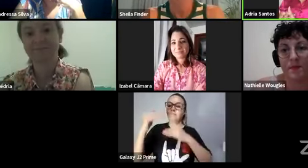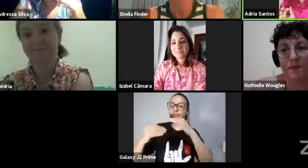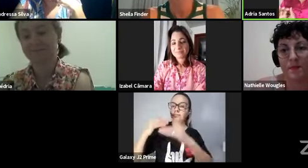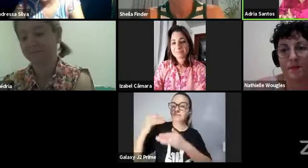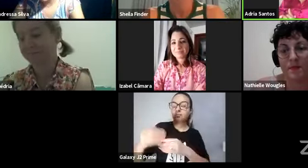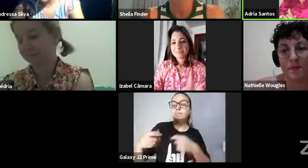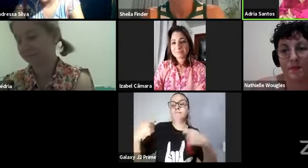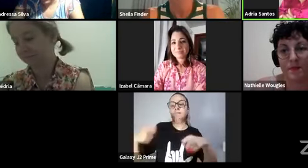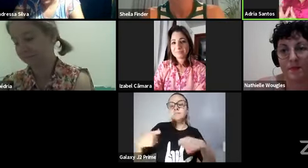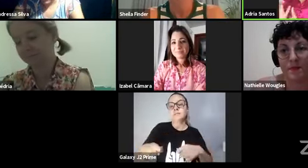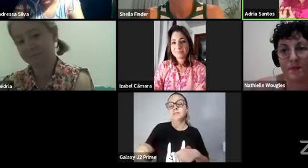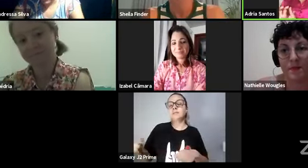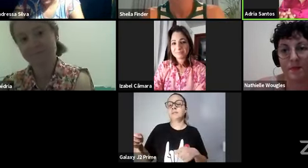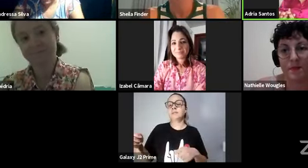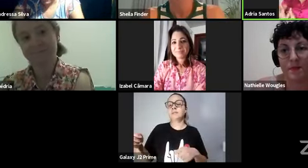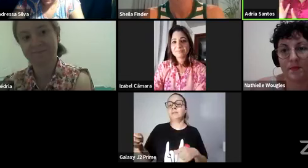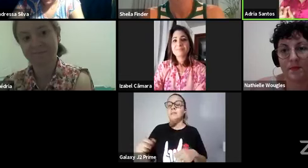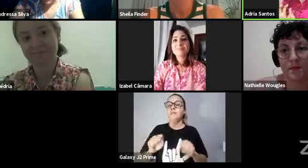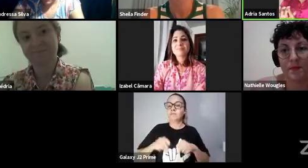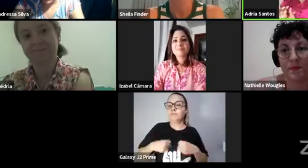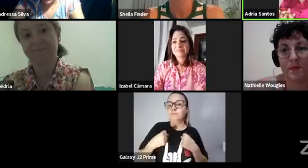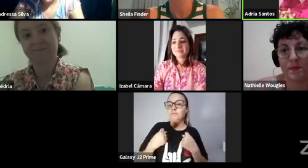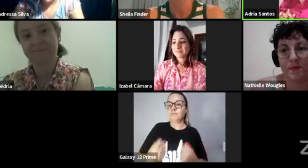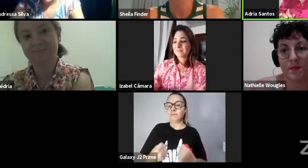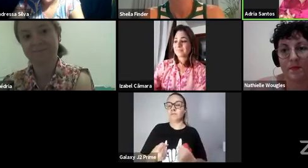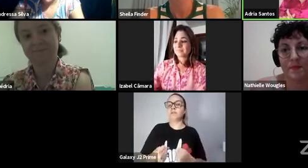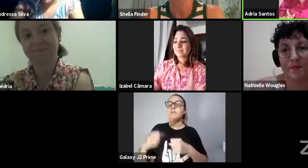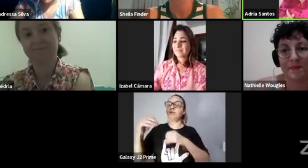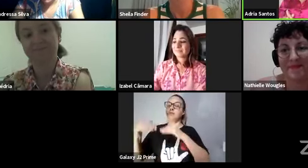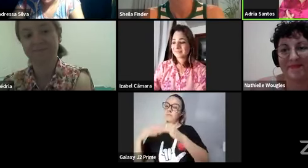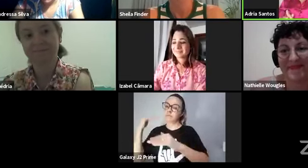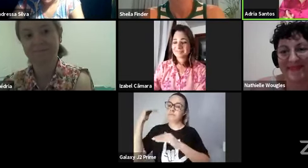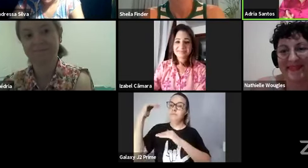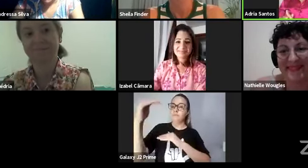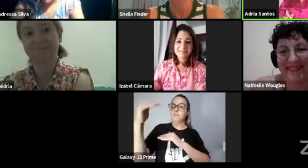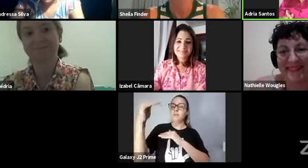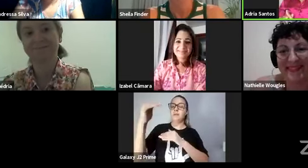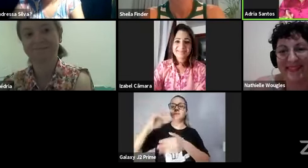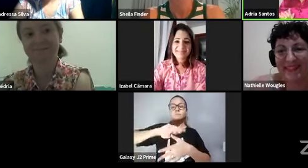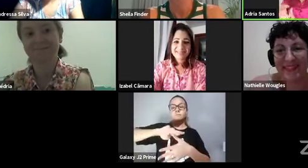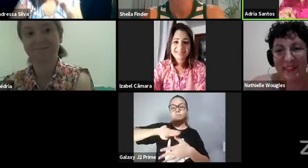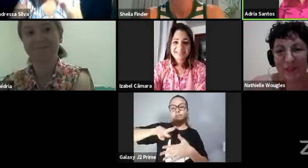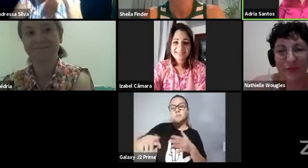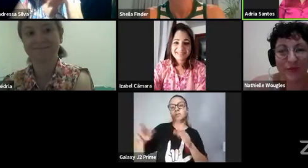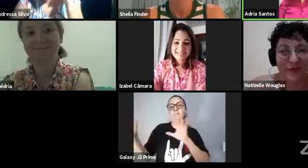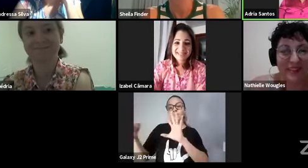que juntos nós conseguimos superar muitas coisas juntas.